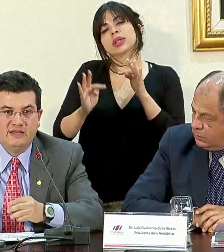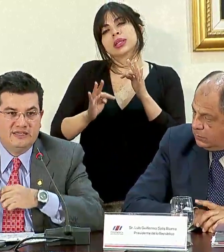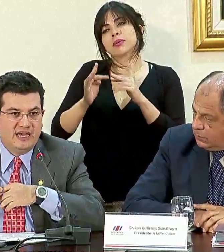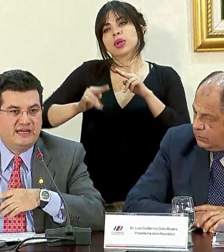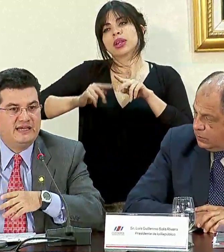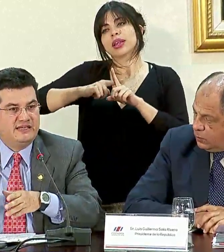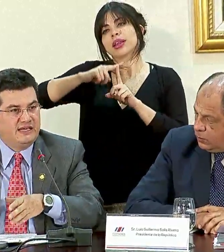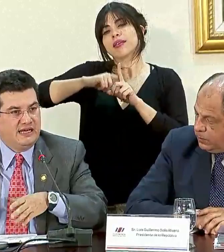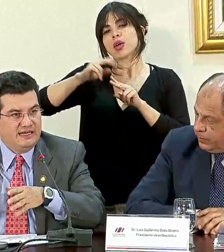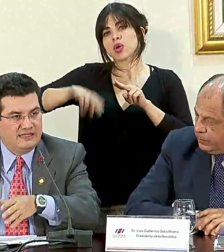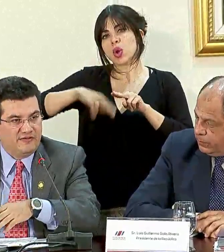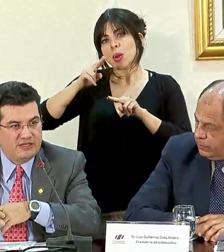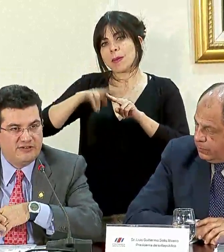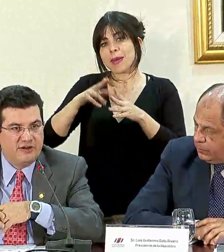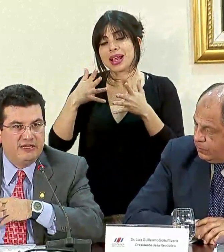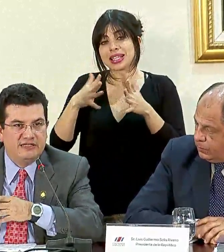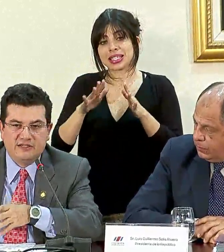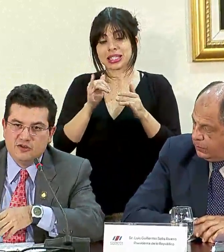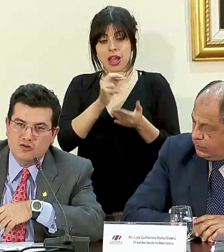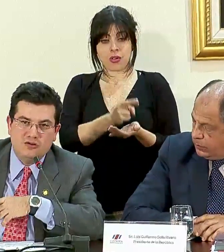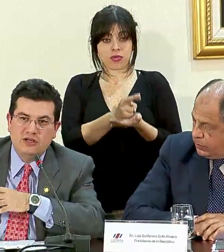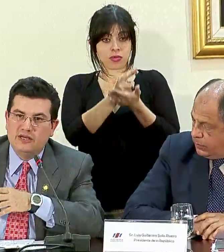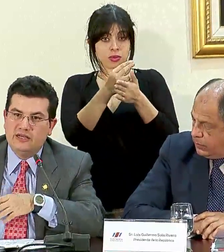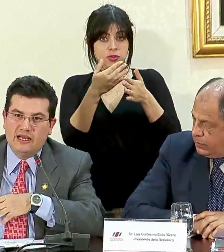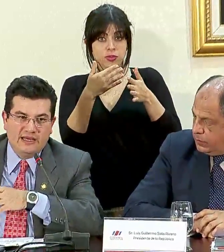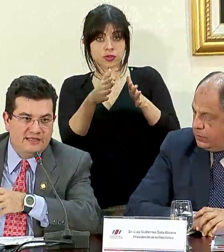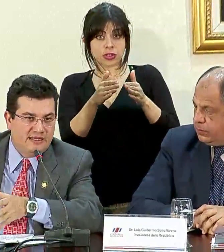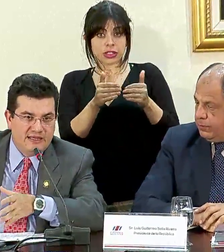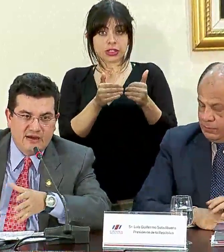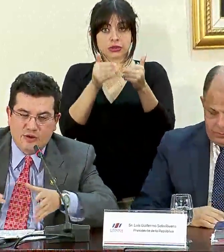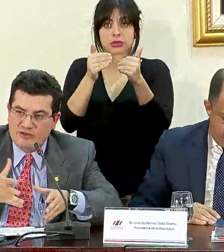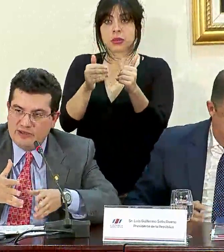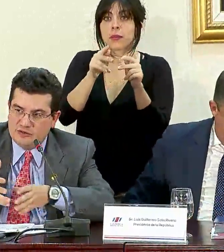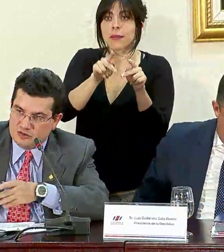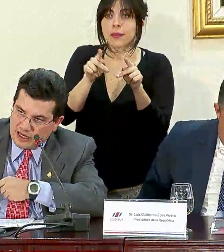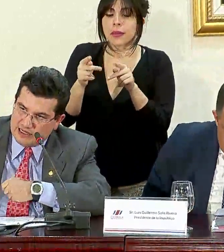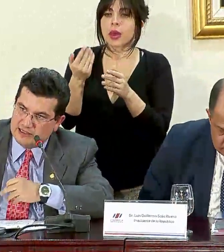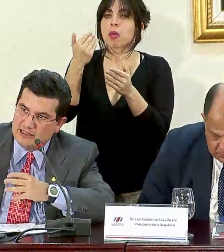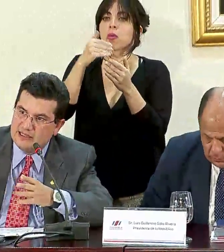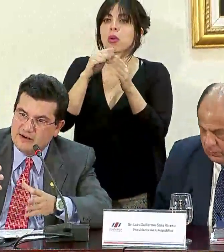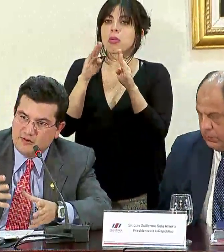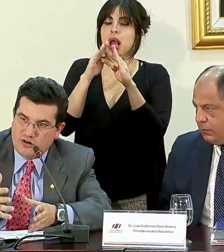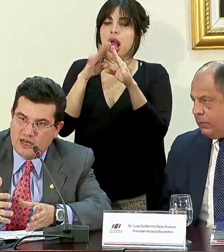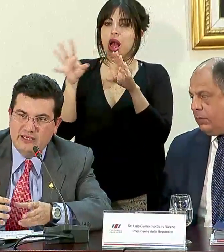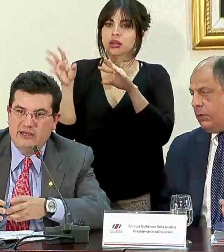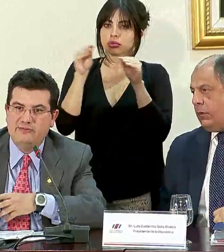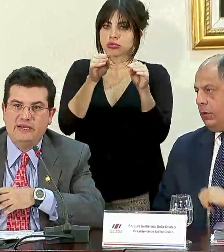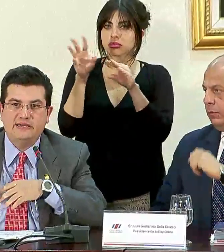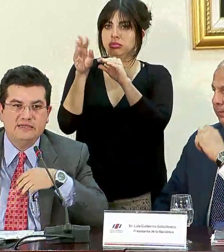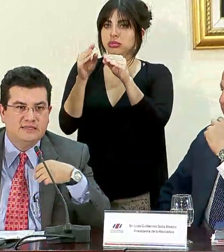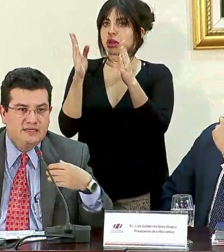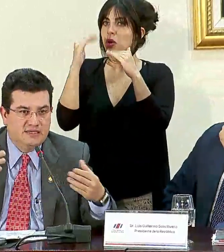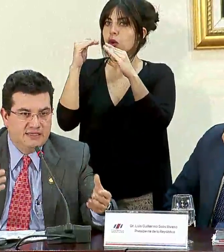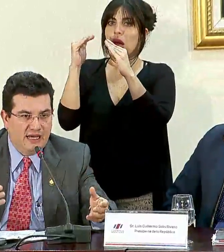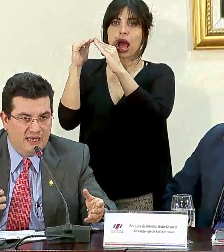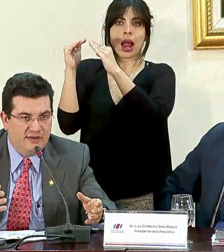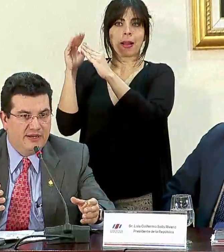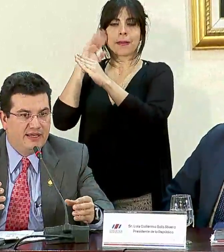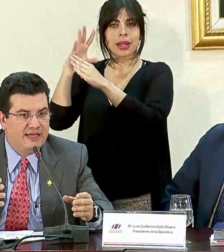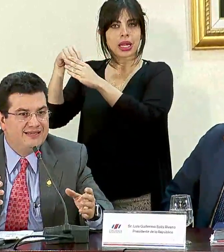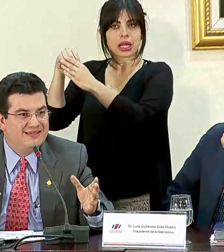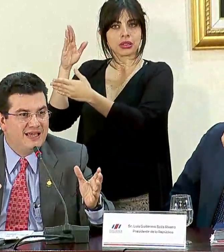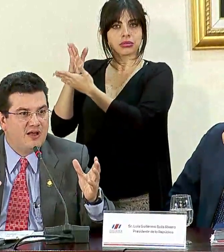normalidad. Ya en esa fase de rehabilitación, la gente ya vuelve a sus casas, ya no hay albergues, ya